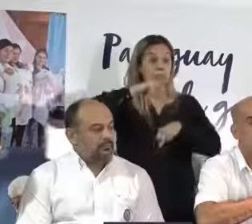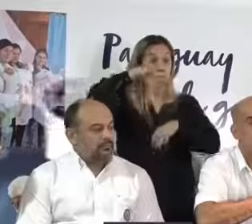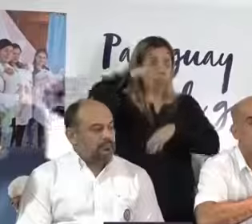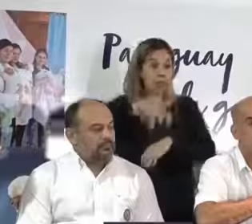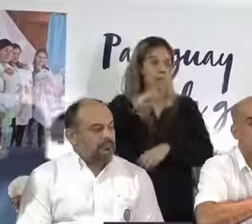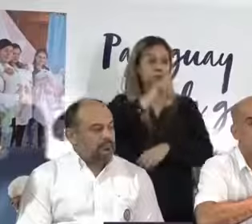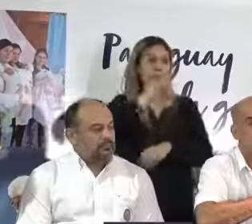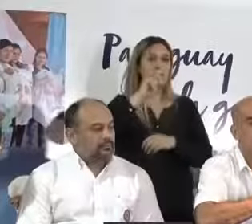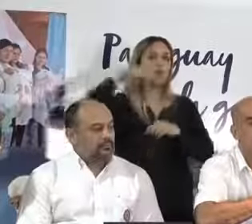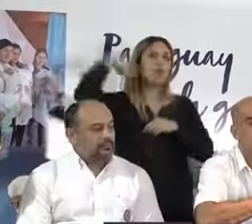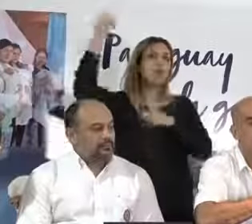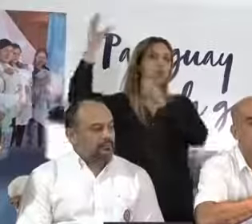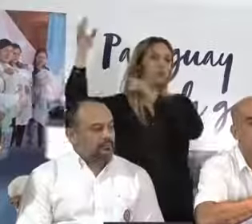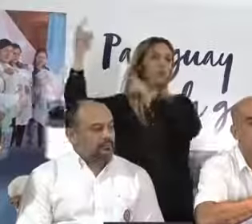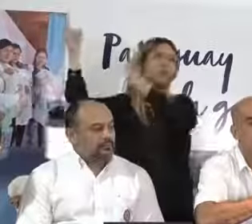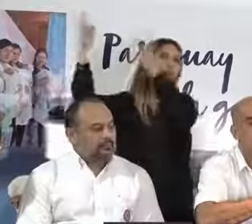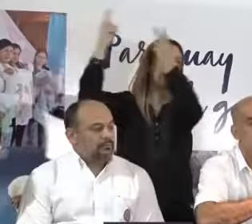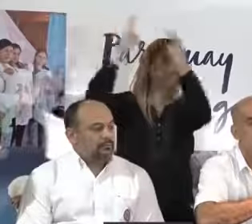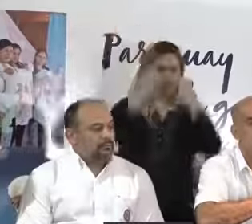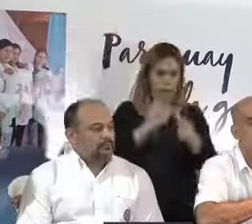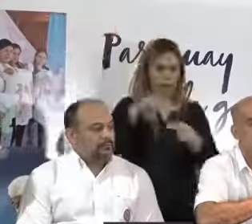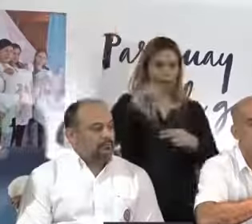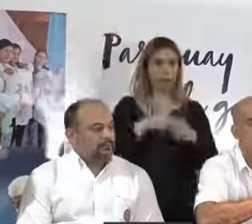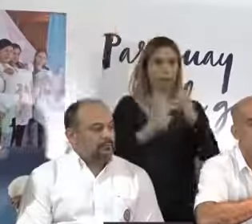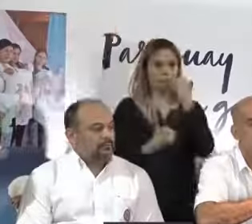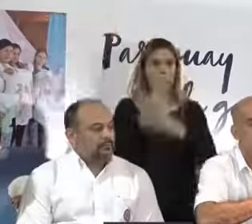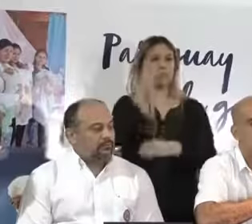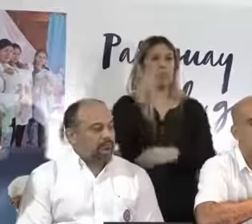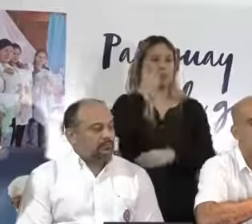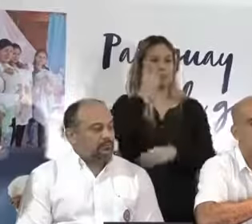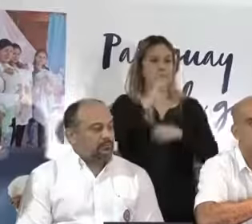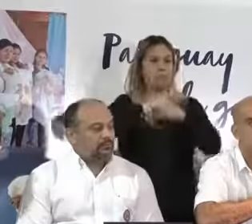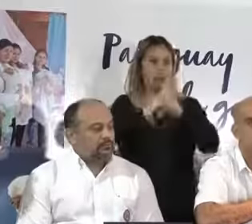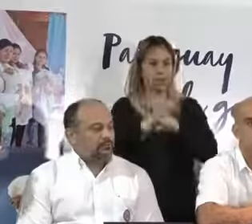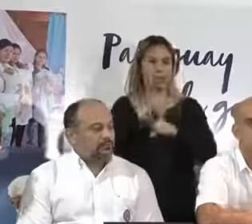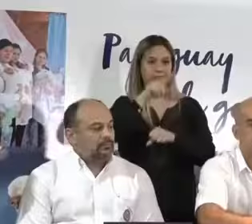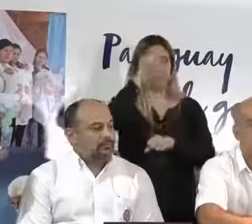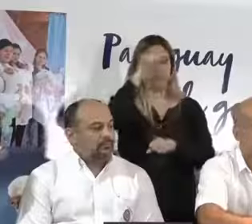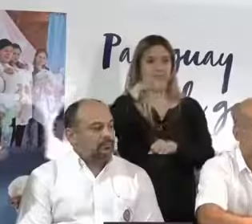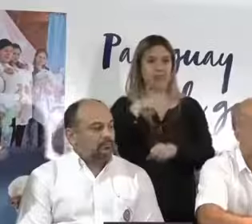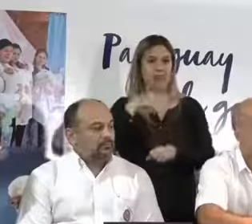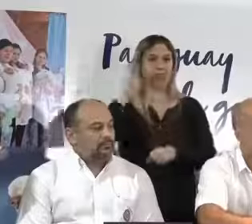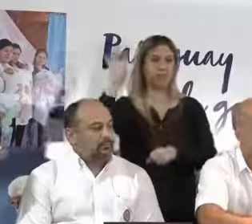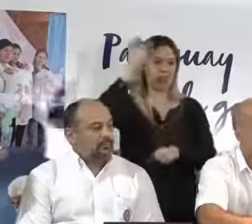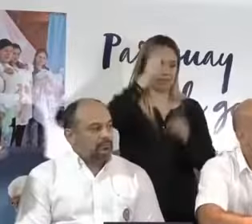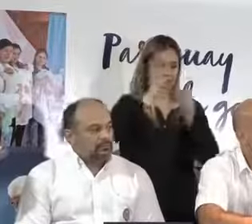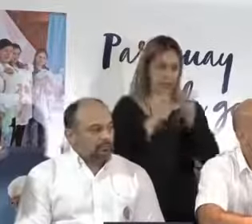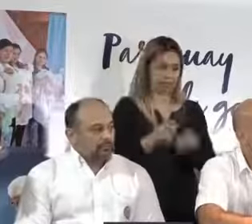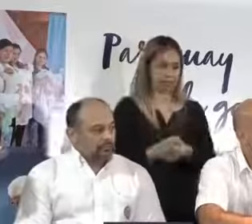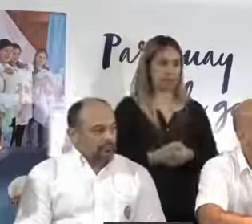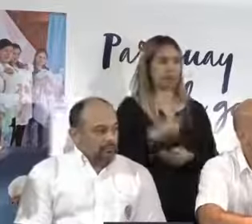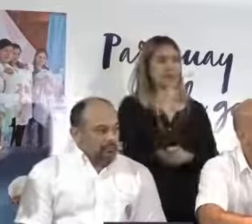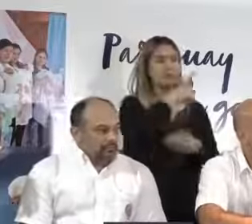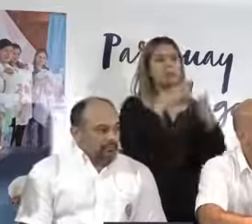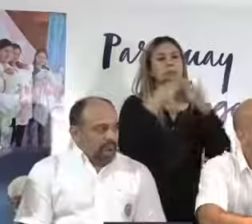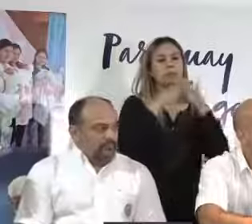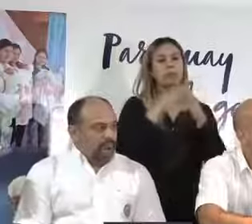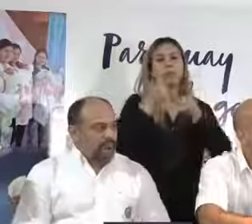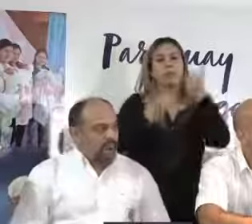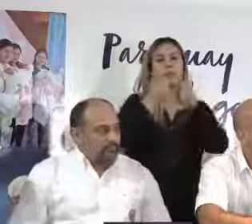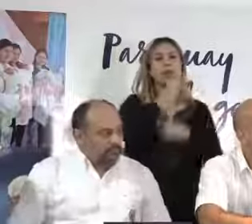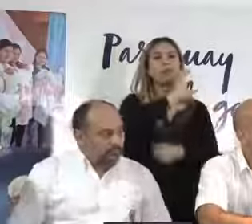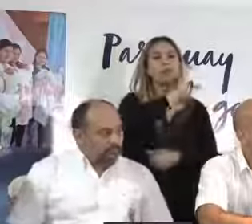engrosar la lista de los países que después generan casos sospechosos. Ministro, ¿cuál es la recomendación para la ciudadanía, atendiendo